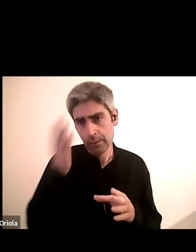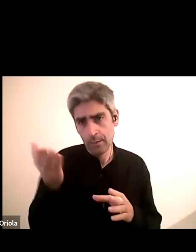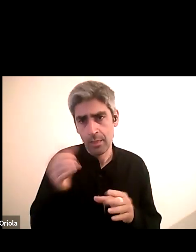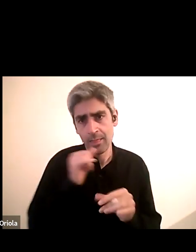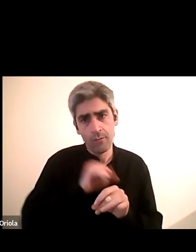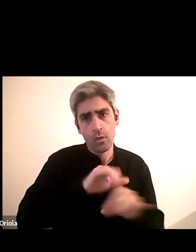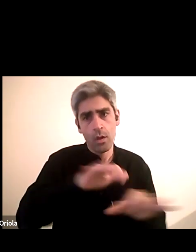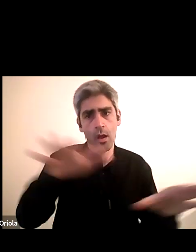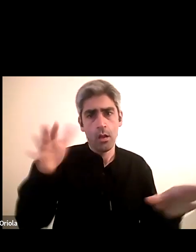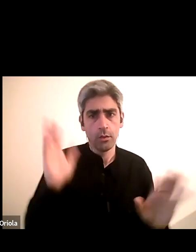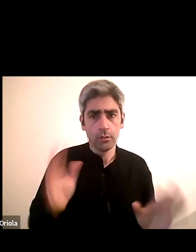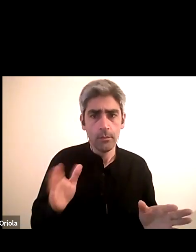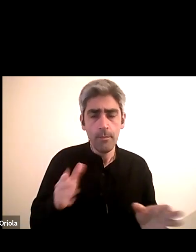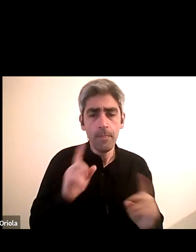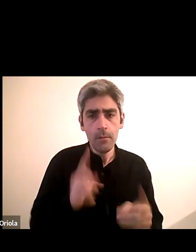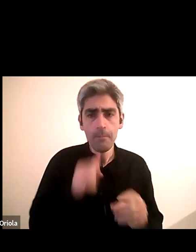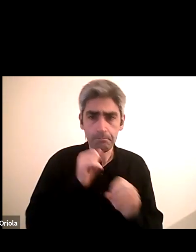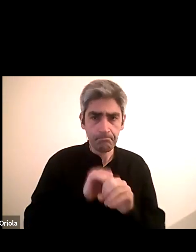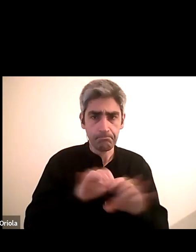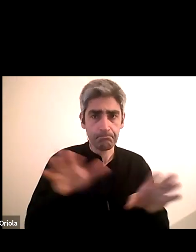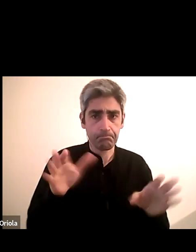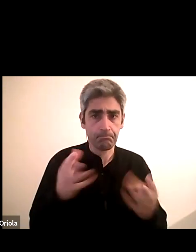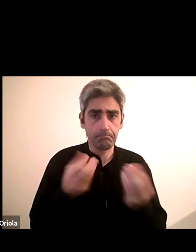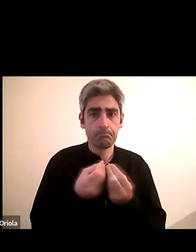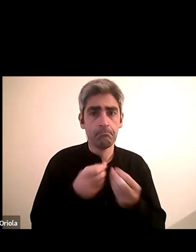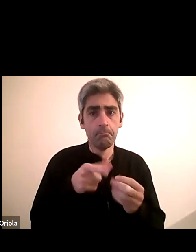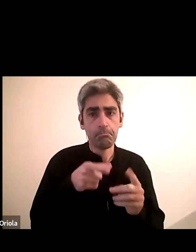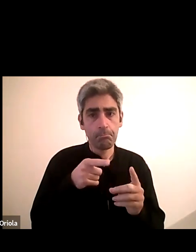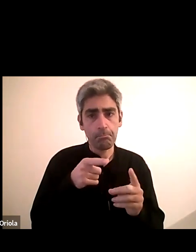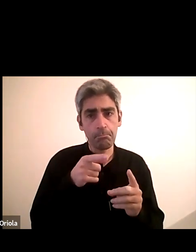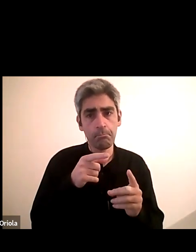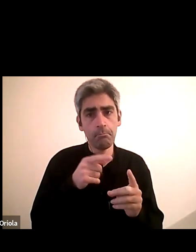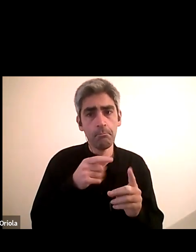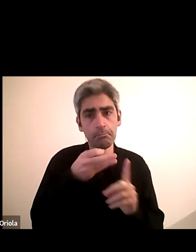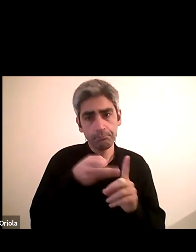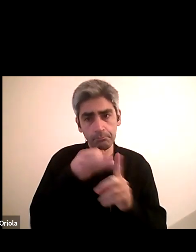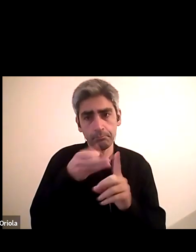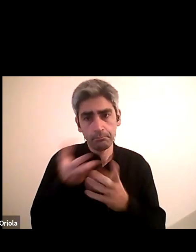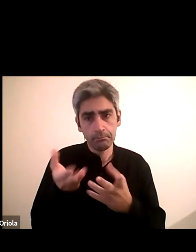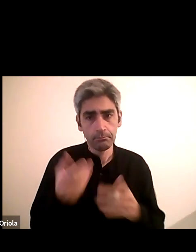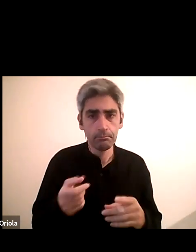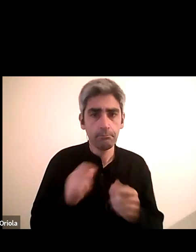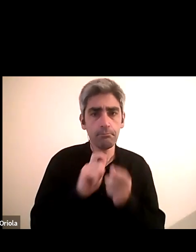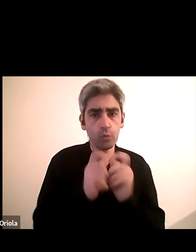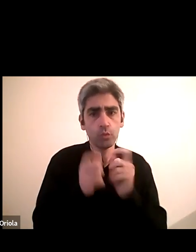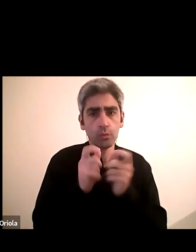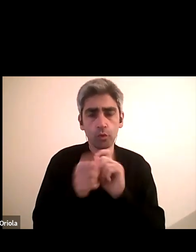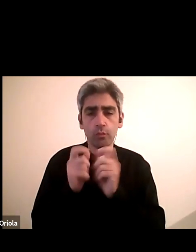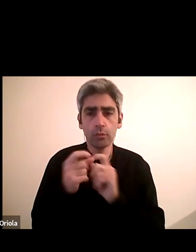divulgar a começar a divulgar junto dos seus potenciais clientes. Portanto, muda a